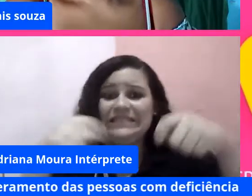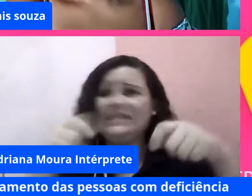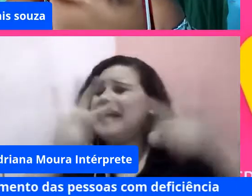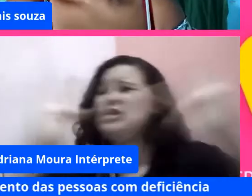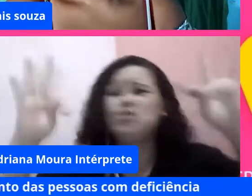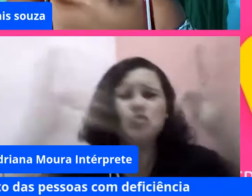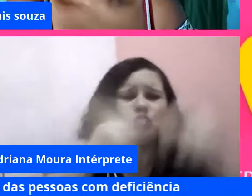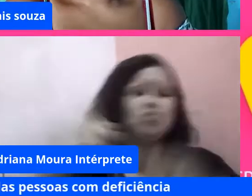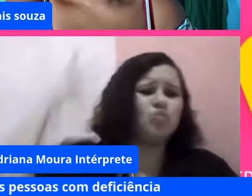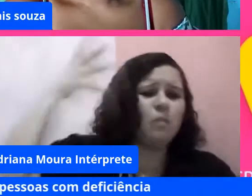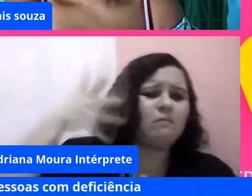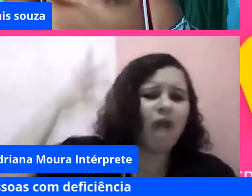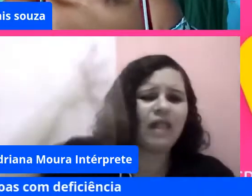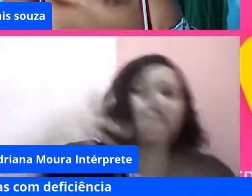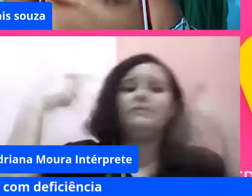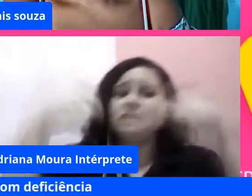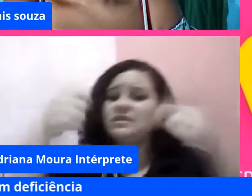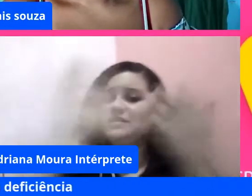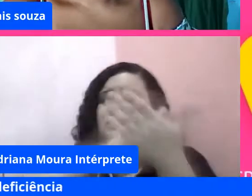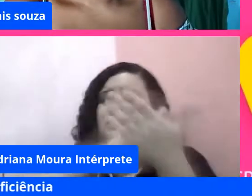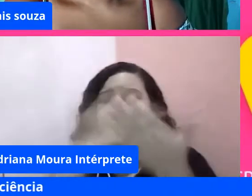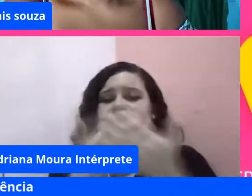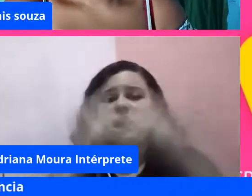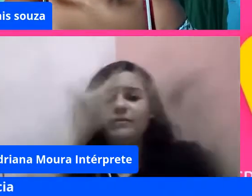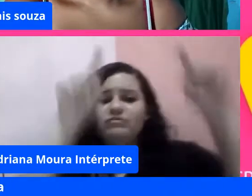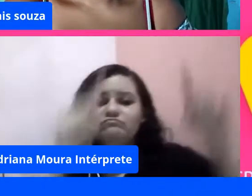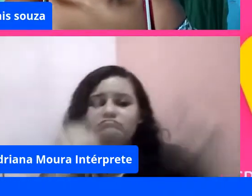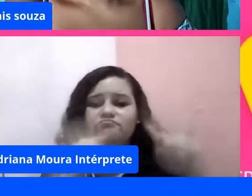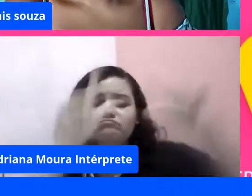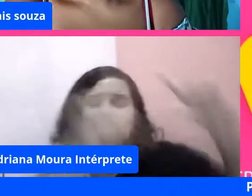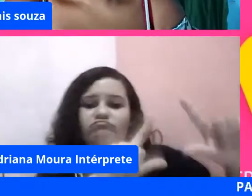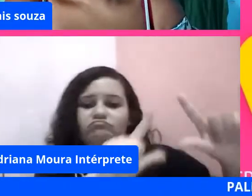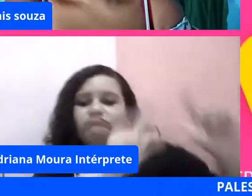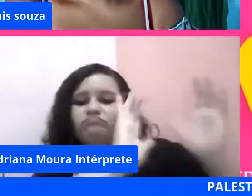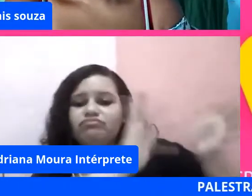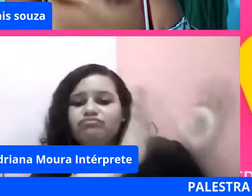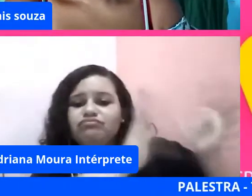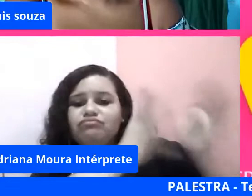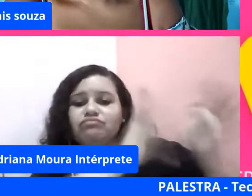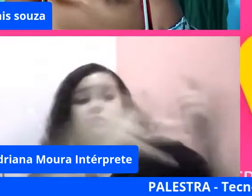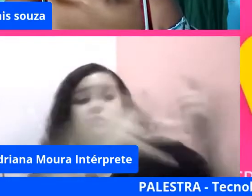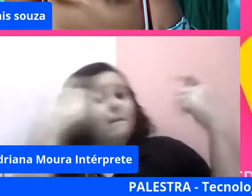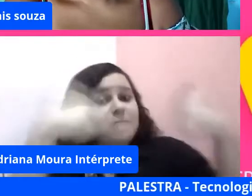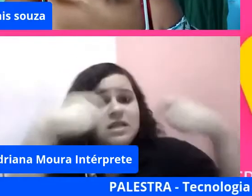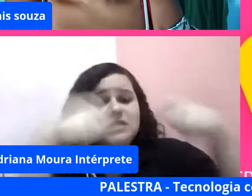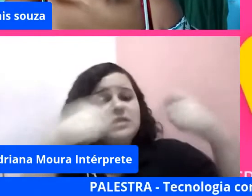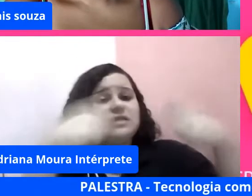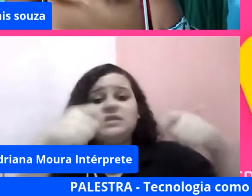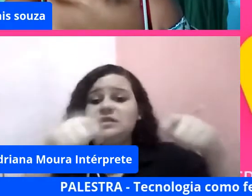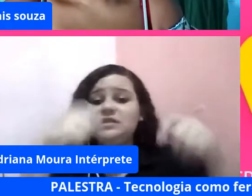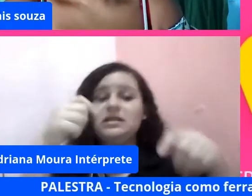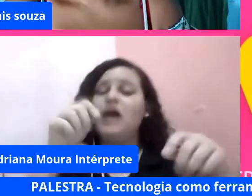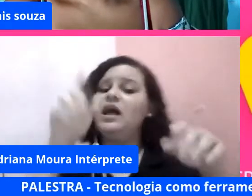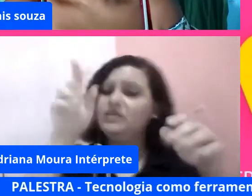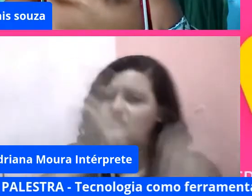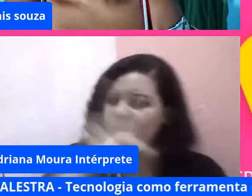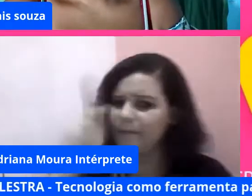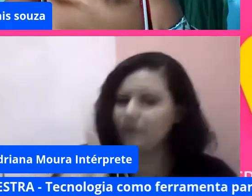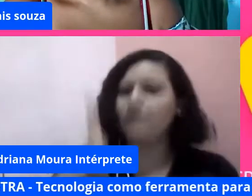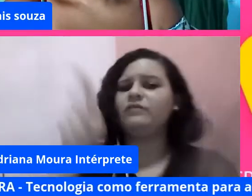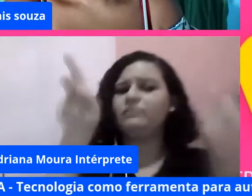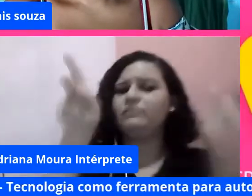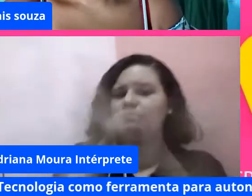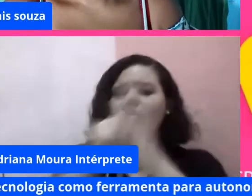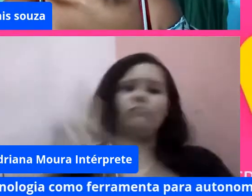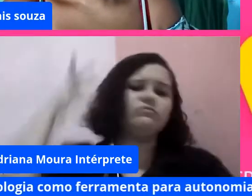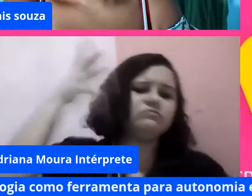palestras. E não apenas na palestra de, né, de professora Andréia, que é, né, trabalha com isso, e Alexandre